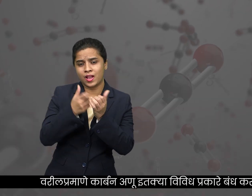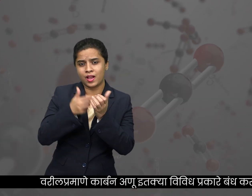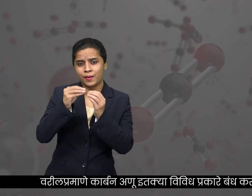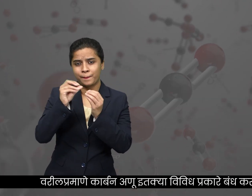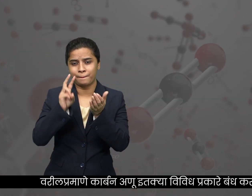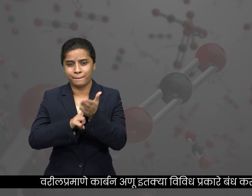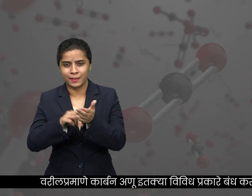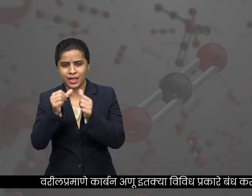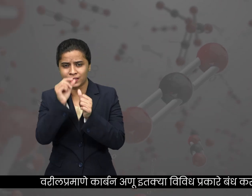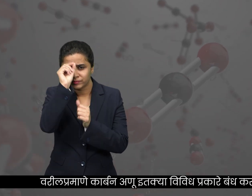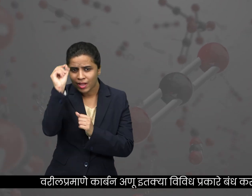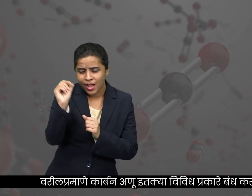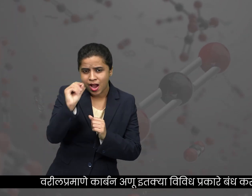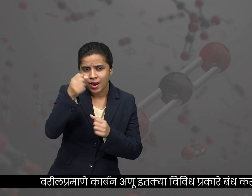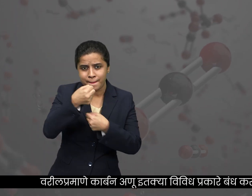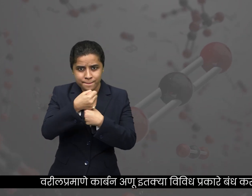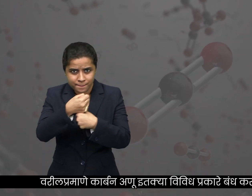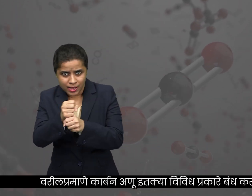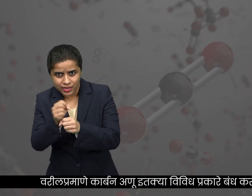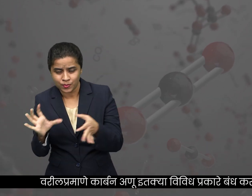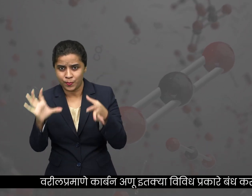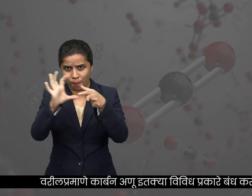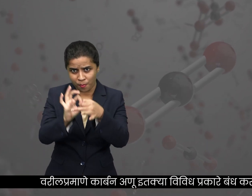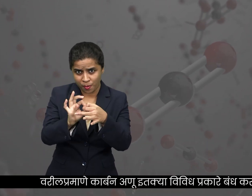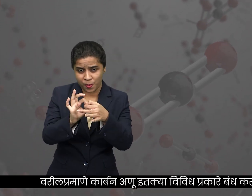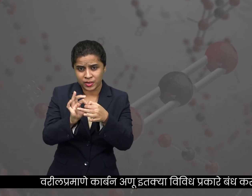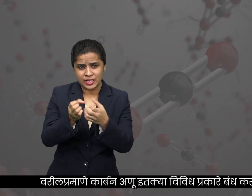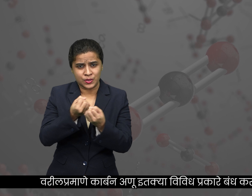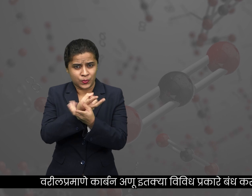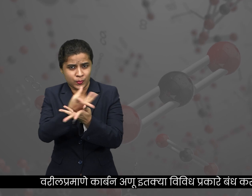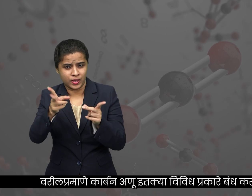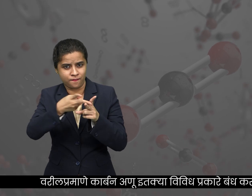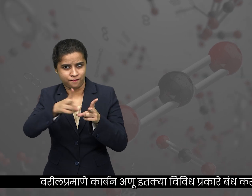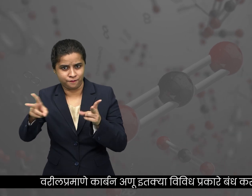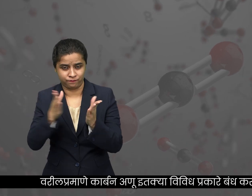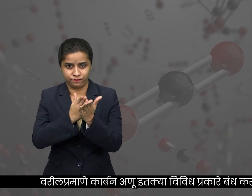वरीलप्रमाणे कार्बन अणू इतक्या विविध प्रकारे बंध कसे तयार करतो?